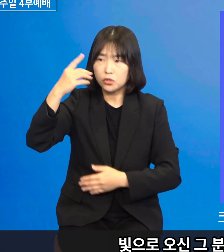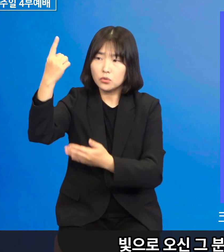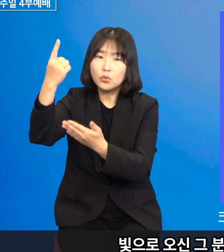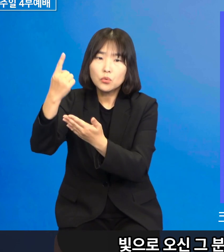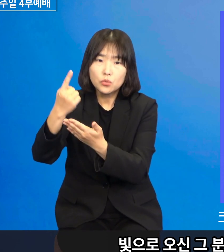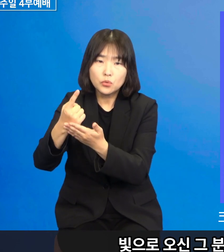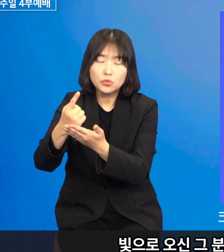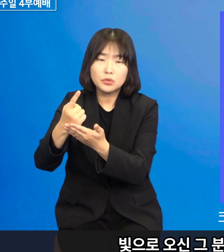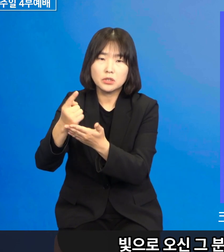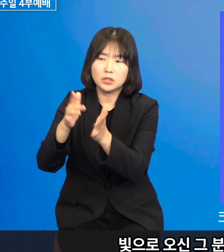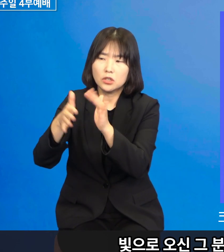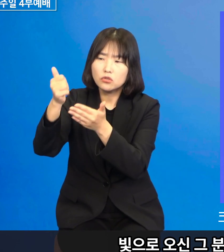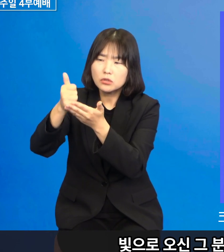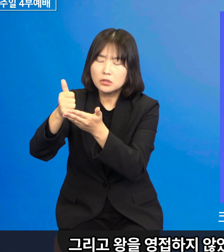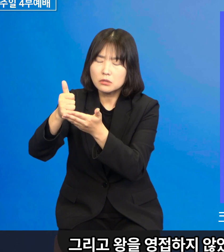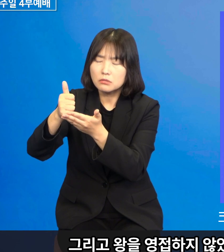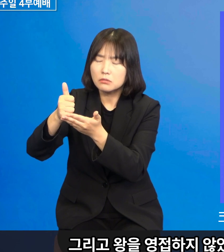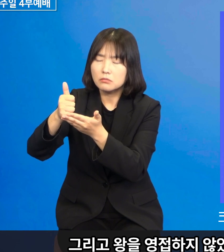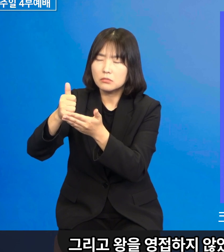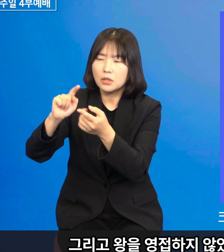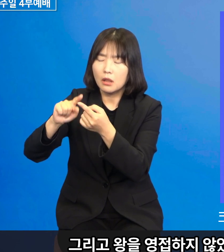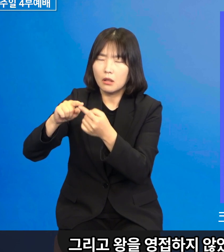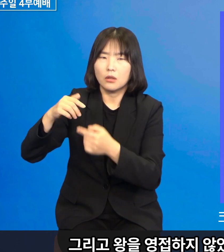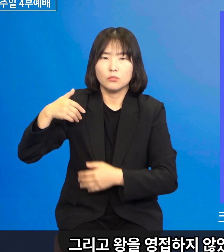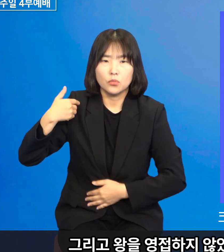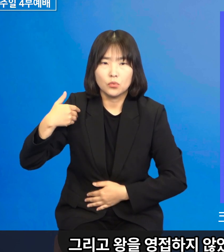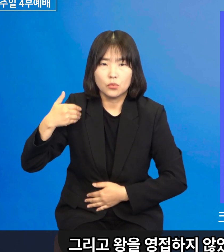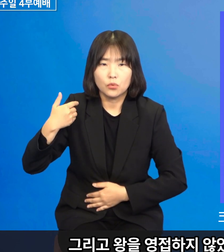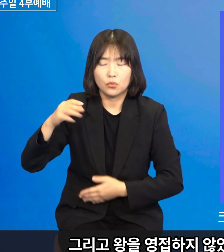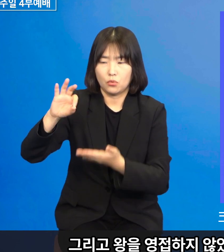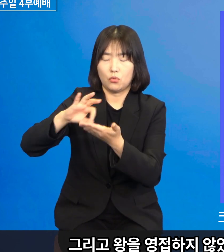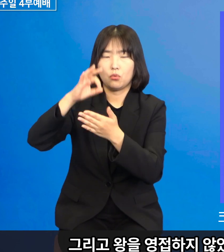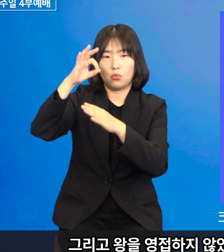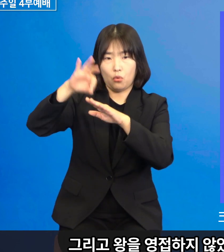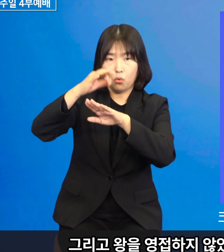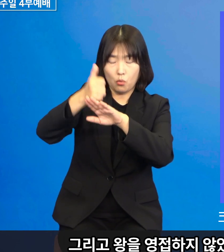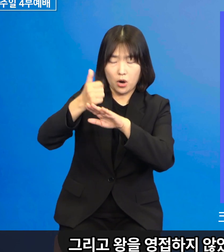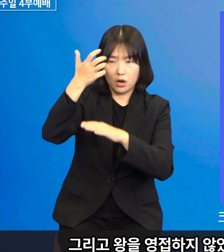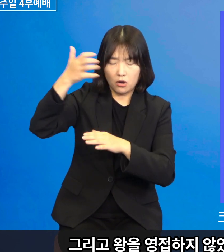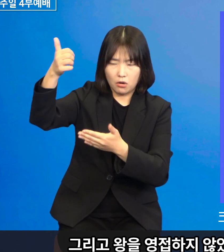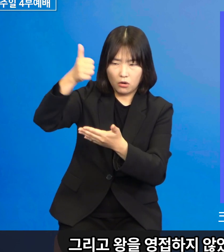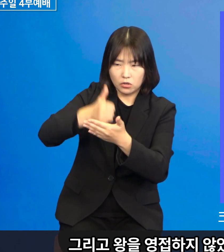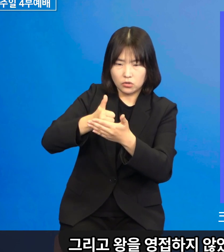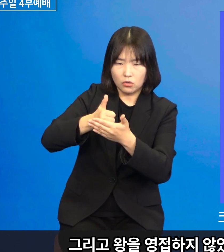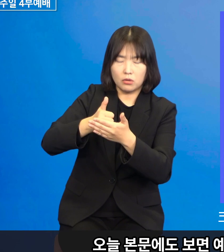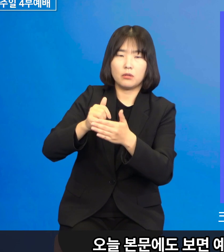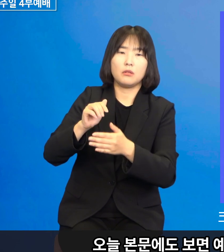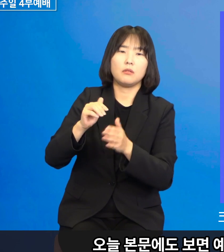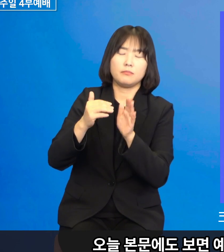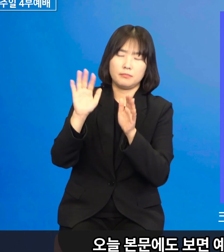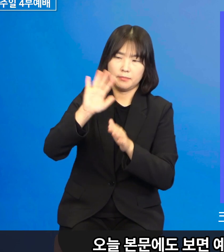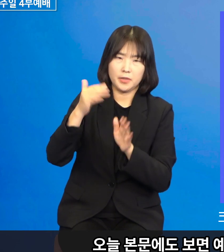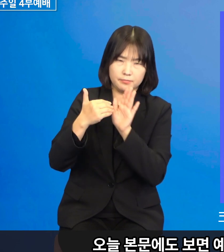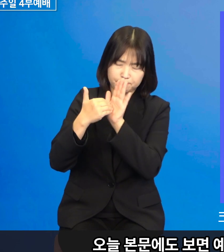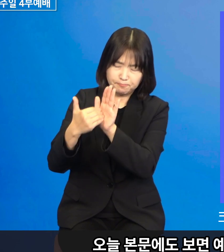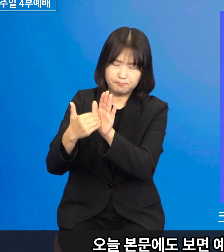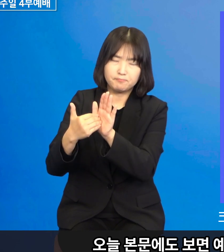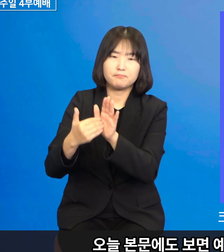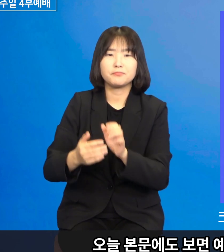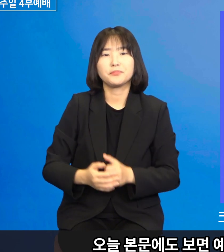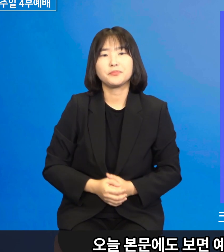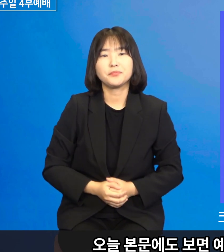그분을 못 알아봤다는 것, 그리고 왕을 영접하지 않았다는 것이 가장 큰 비극이죠. 오늘 본문에도